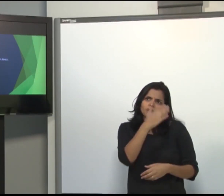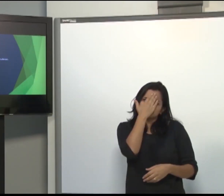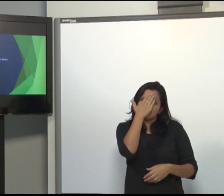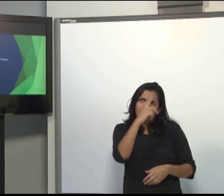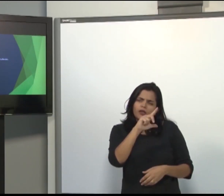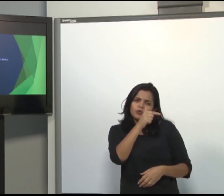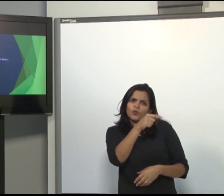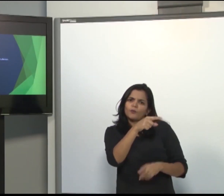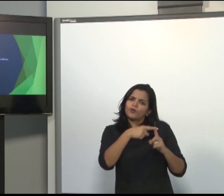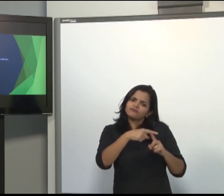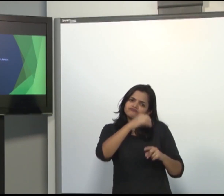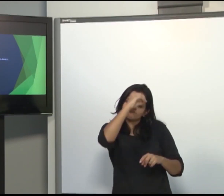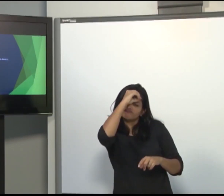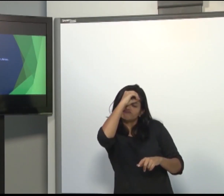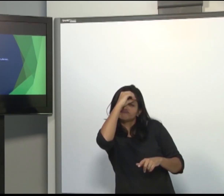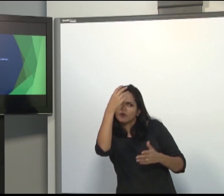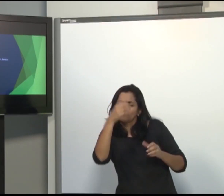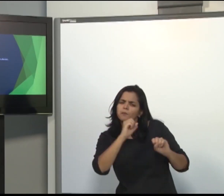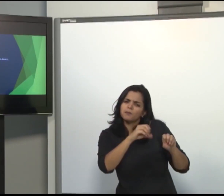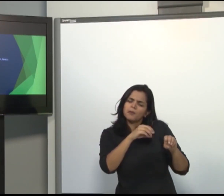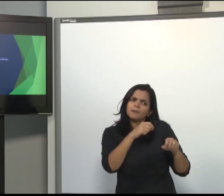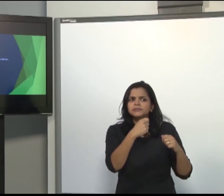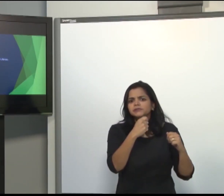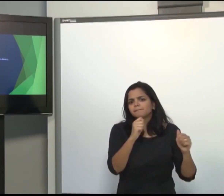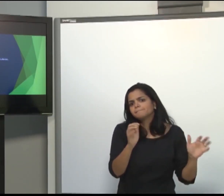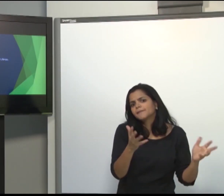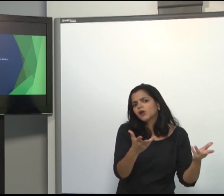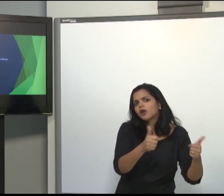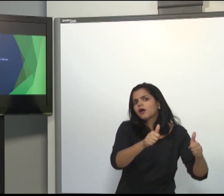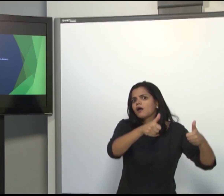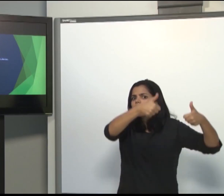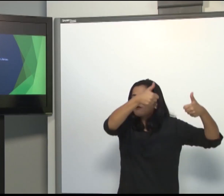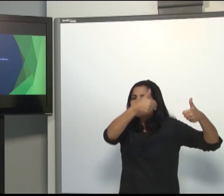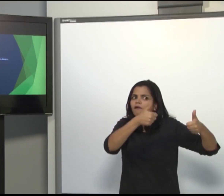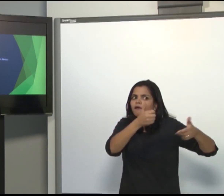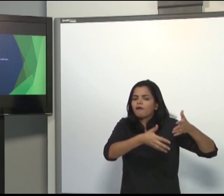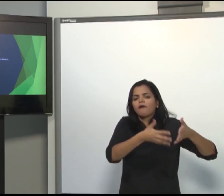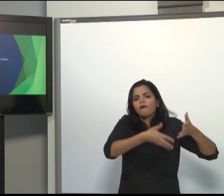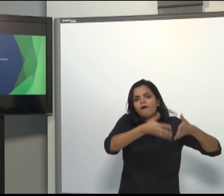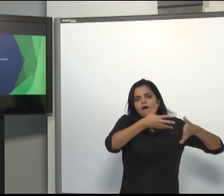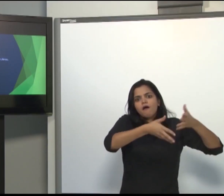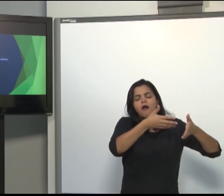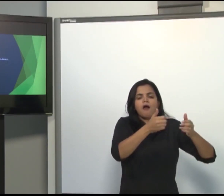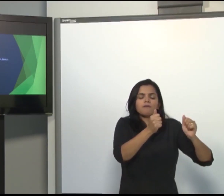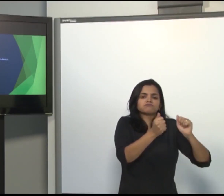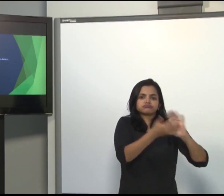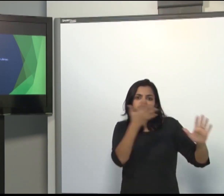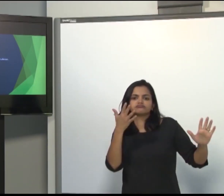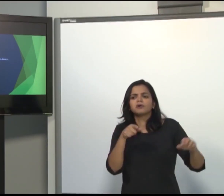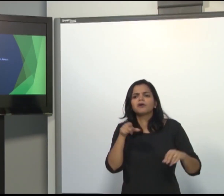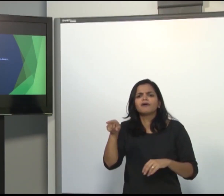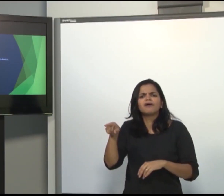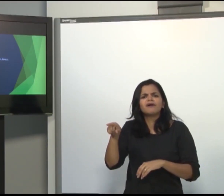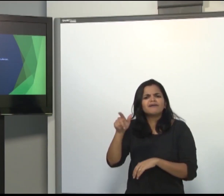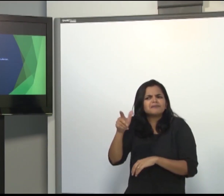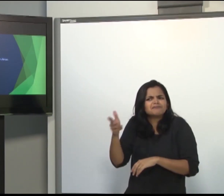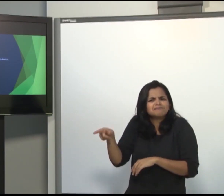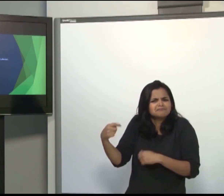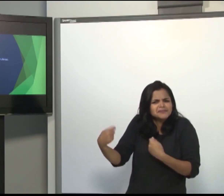sinais. E com relação a L2? Eles já sabem, eles não sabem, eles têm influência. Então, eu